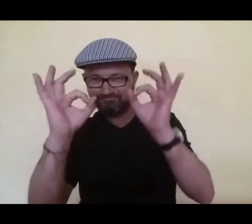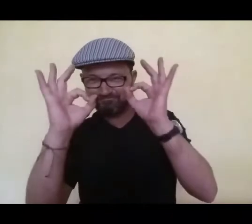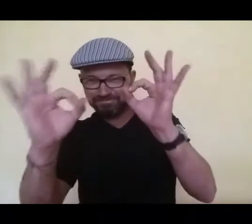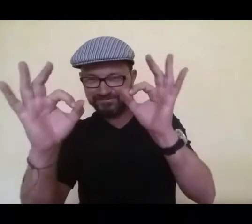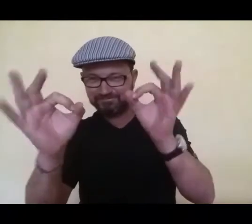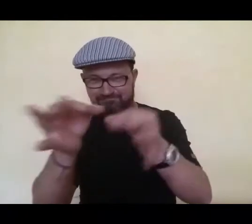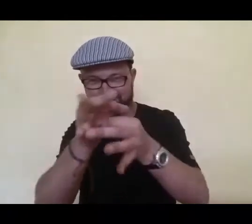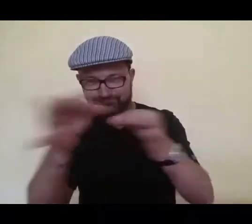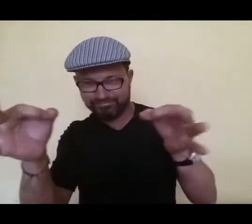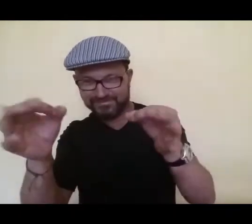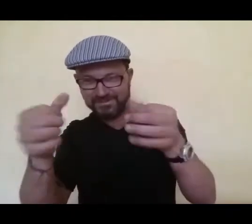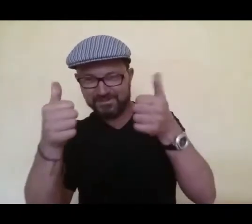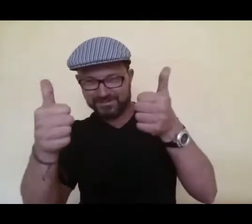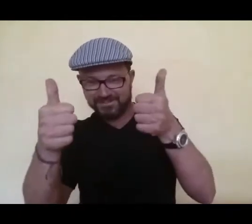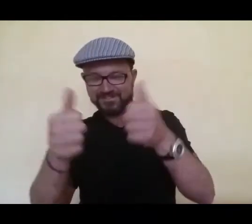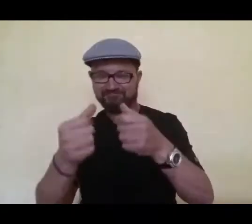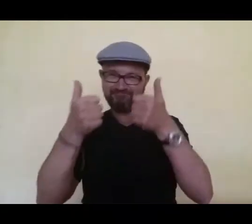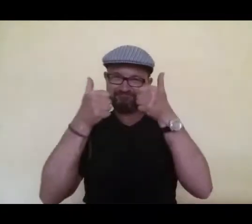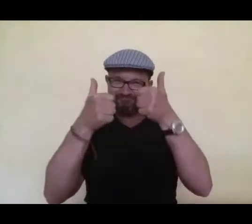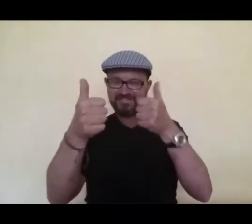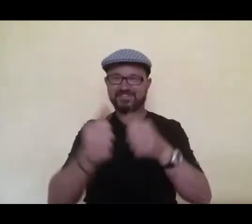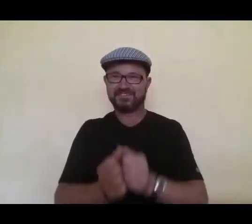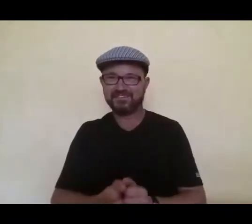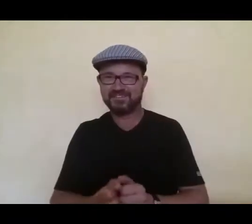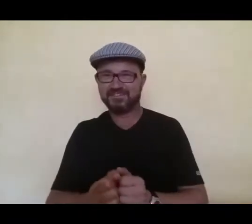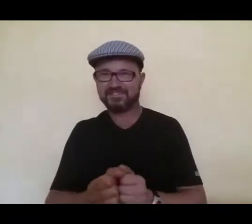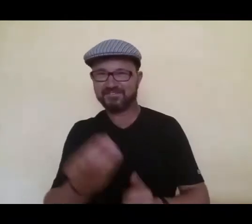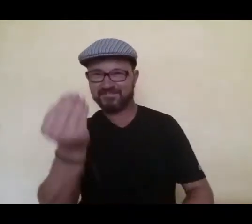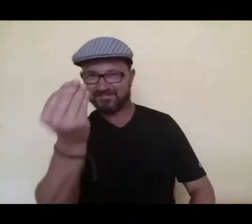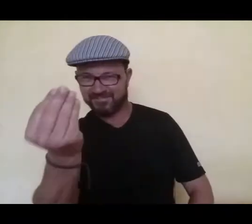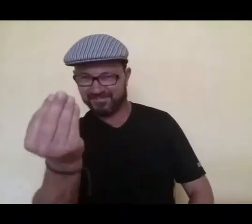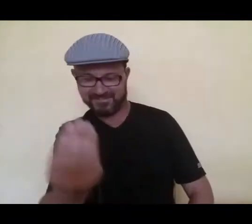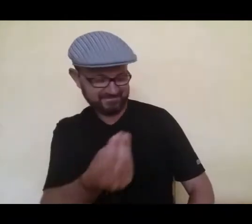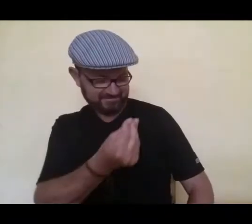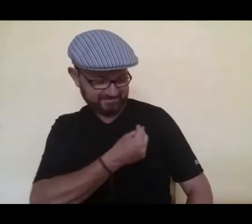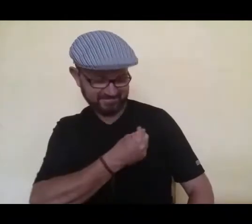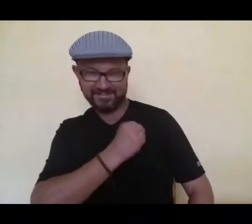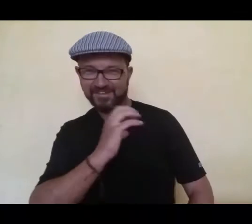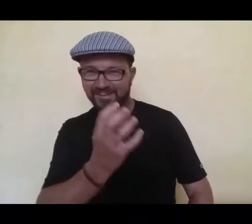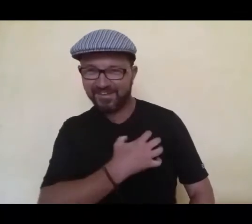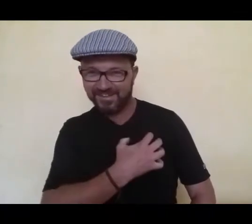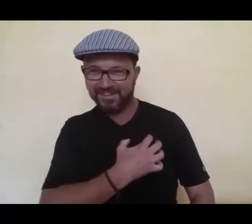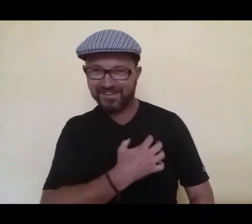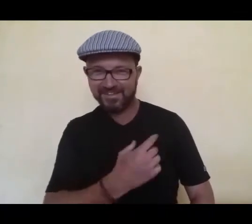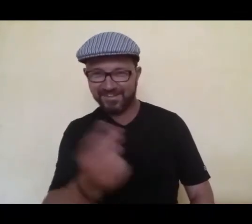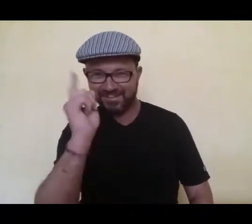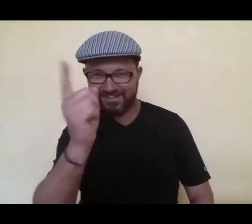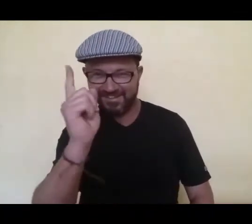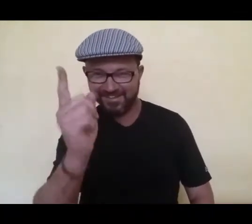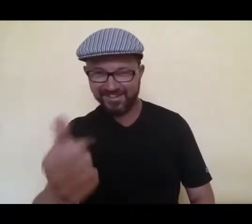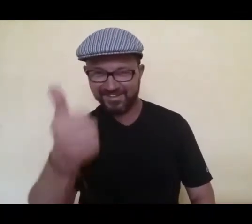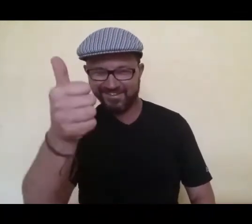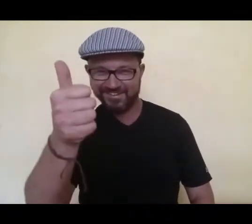Estoy realmente orgulloso y muy contento de que el festival siga adelante y forme la parte de Nueva York y su producción. Es